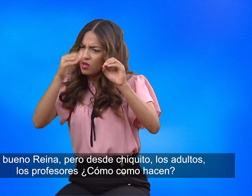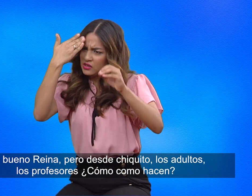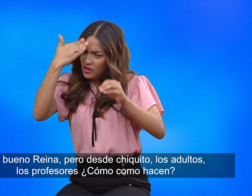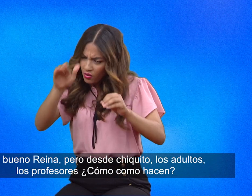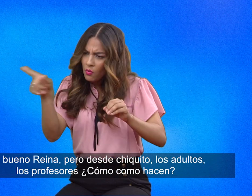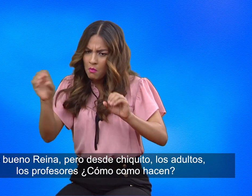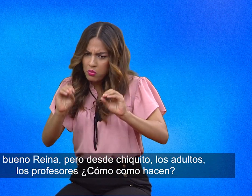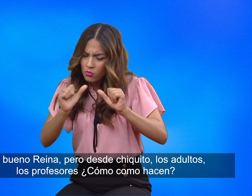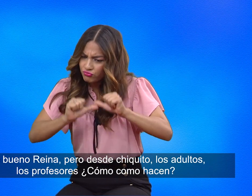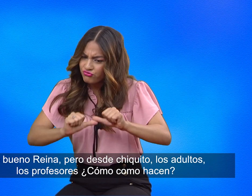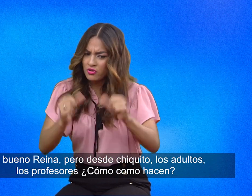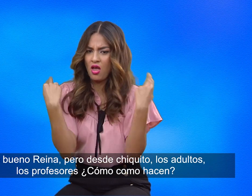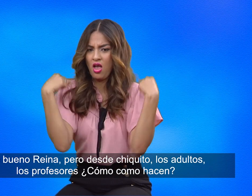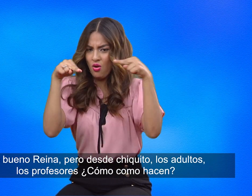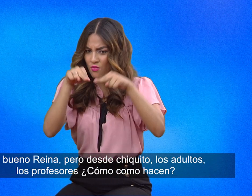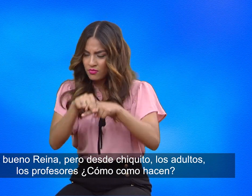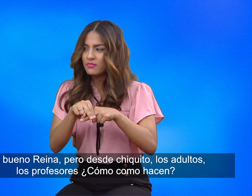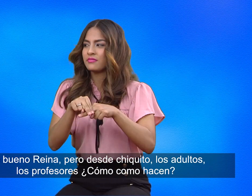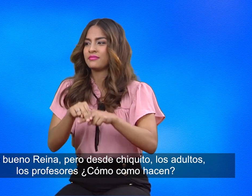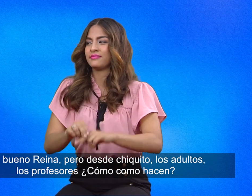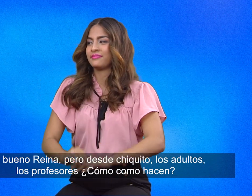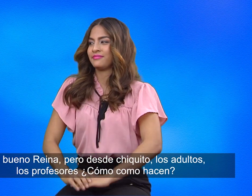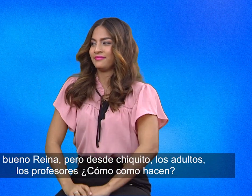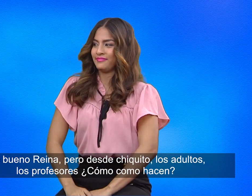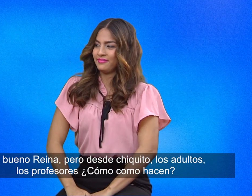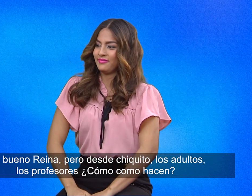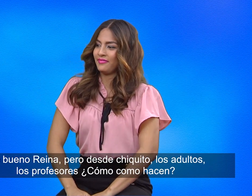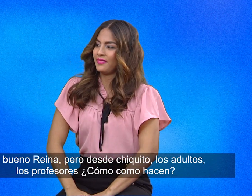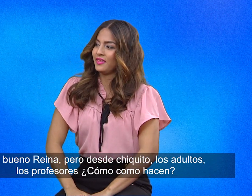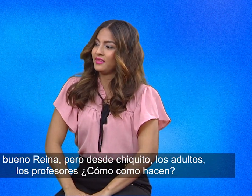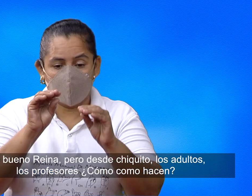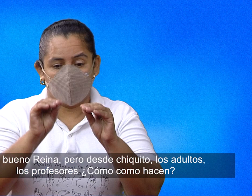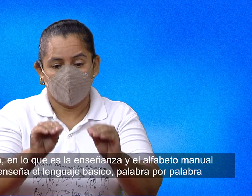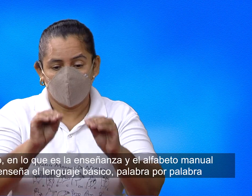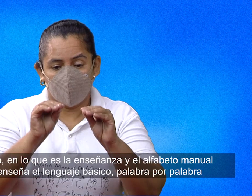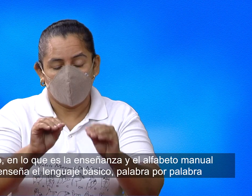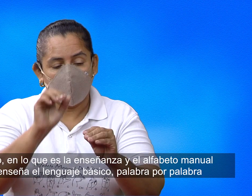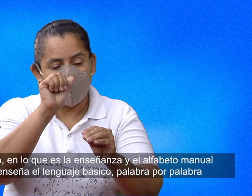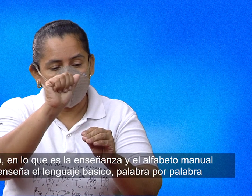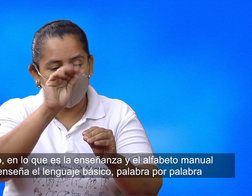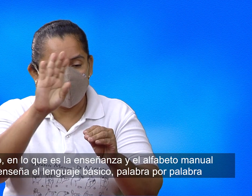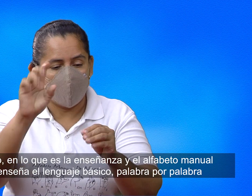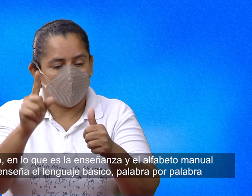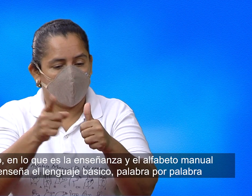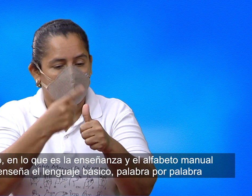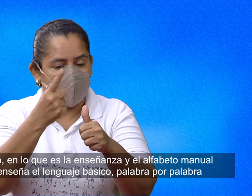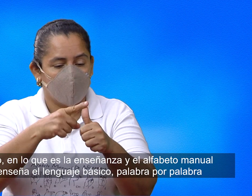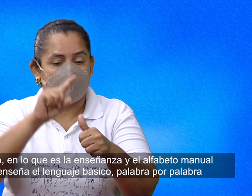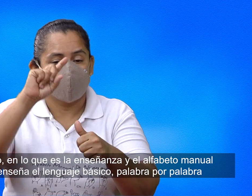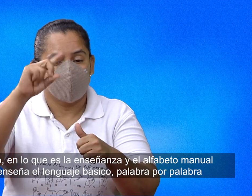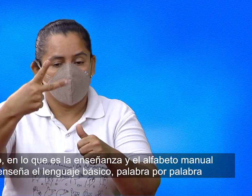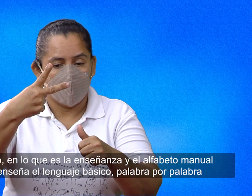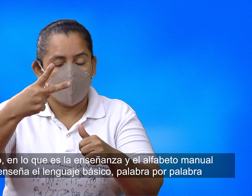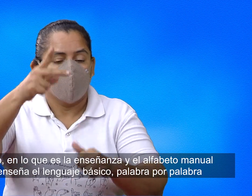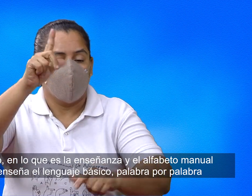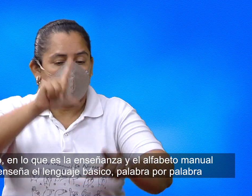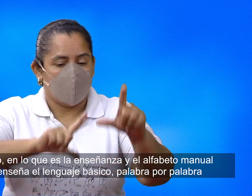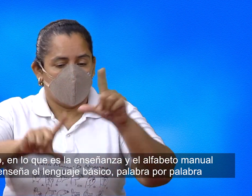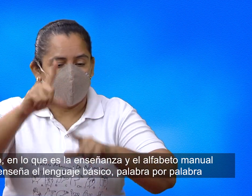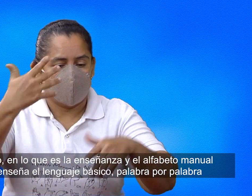los adultos? Los profesores, ¿cómo hacen? Bueno, en lo que es la enseñanza del alfabeto manual,